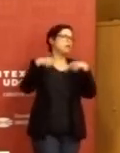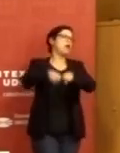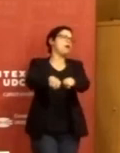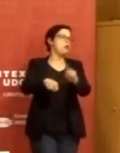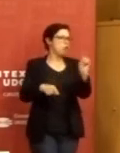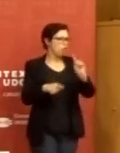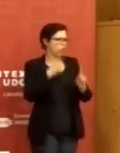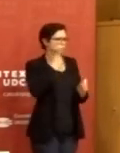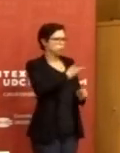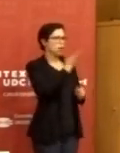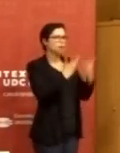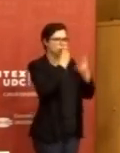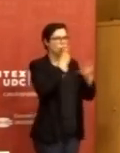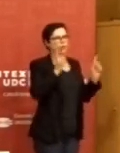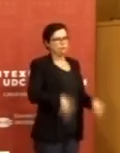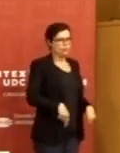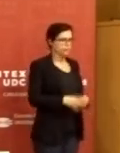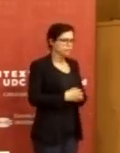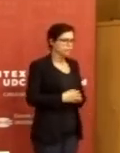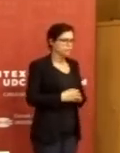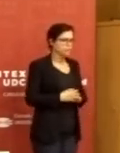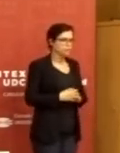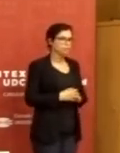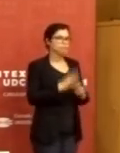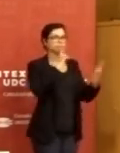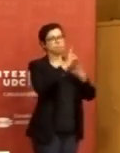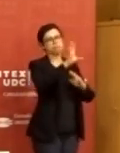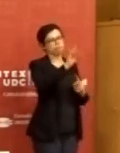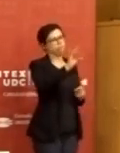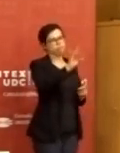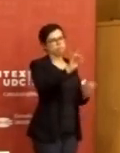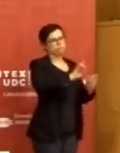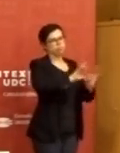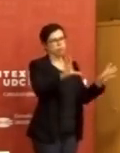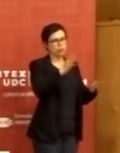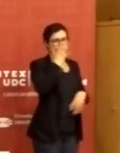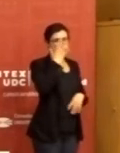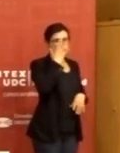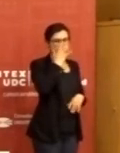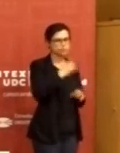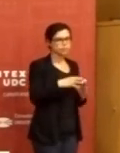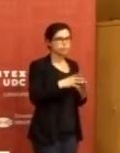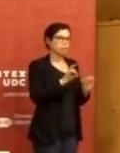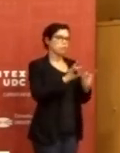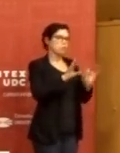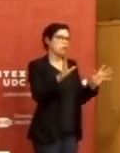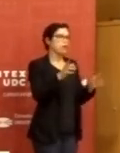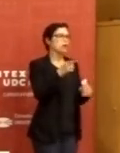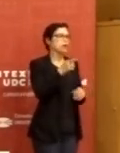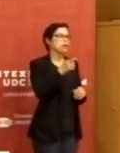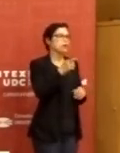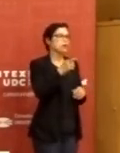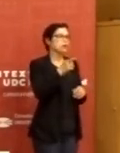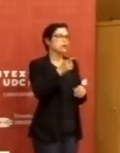la realidad con la que nos estamos encontrando. Sí, indudablemente el tema del empleo. Yo no he... Claro, también por